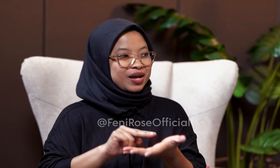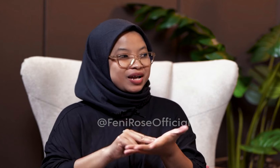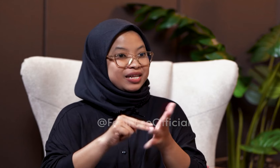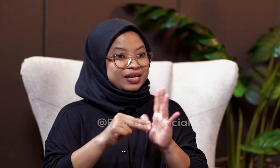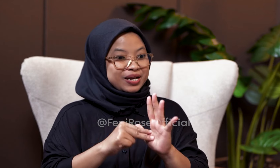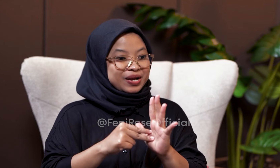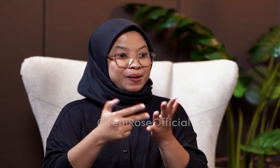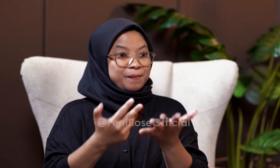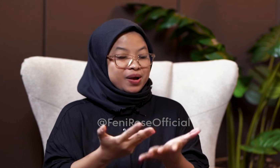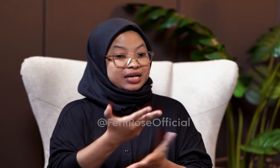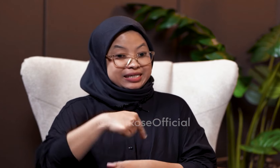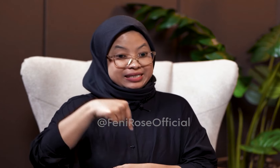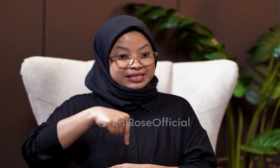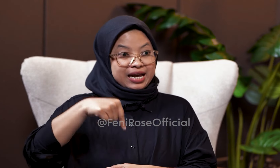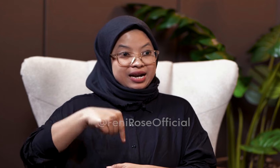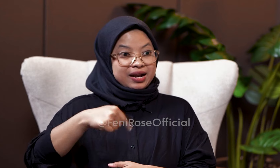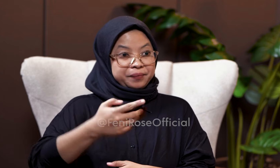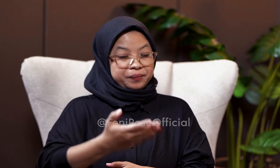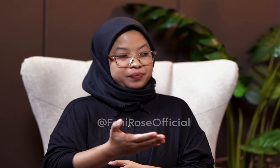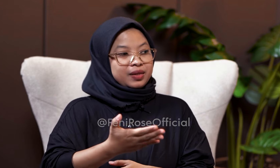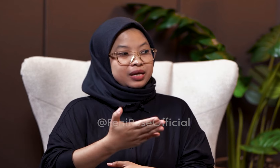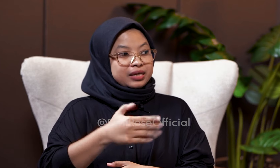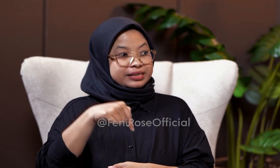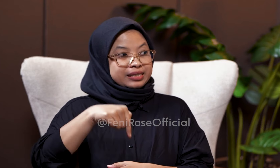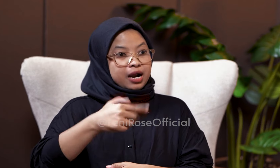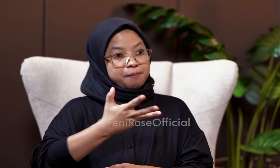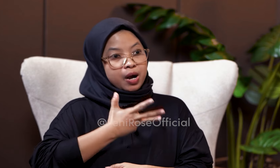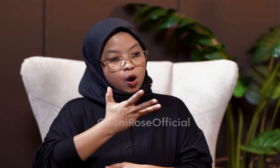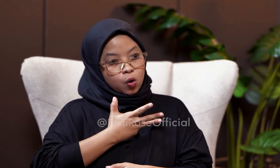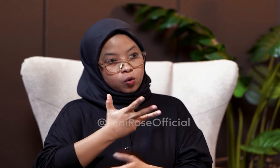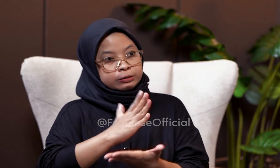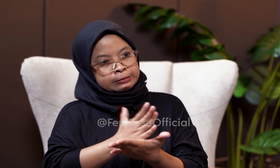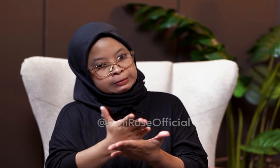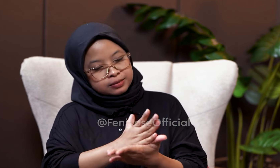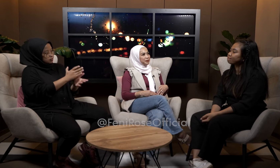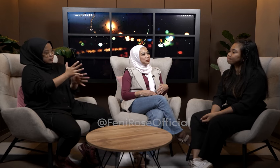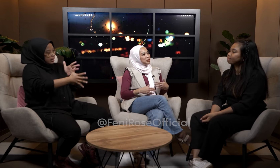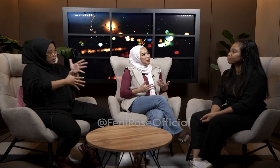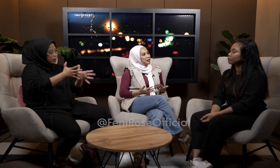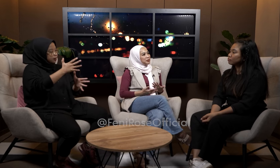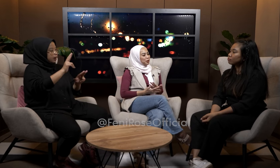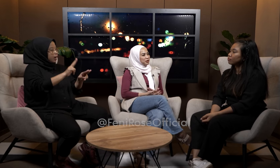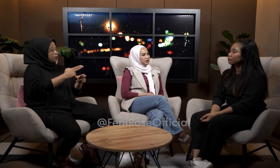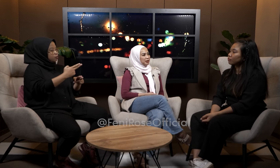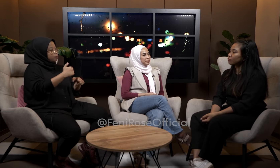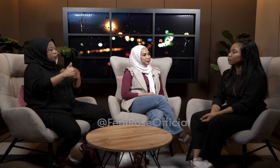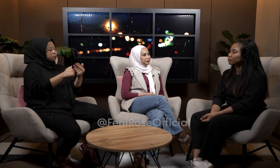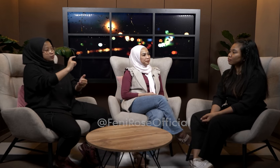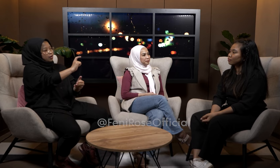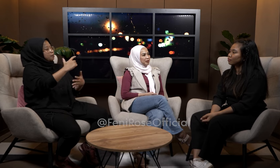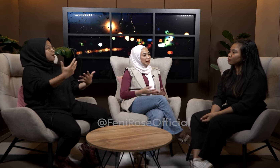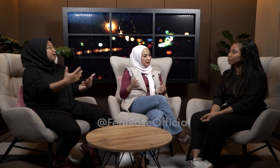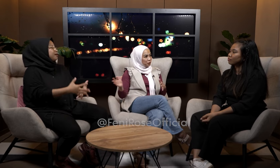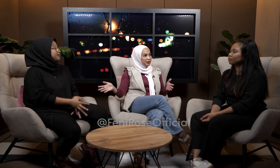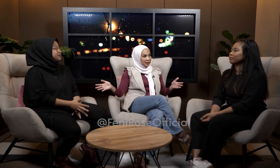ee sekarang Nih misalnya mau menterjemahkan lagu misalnya itu Gimana jadi prosesnya ada juga nih